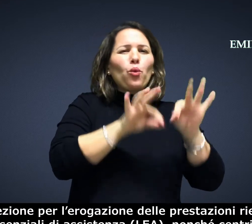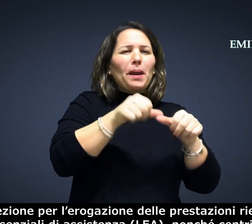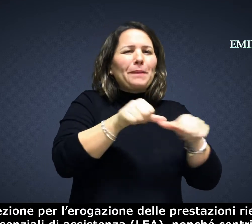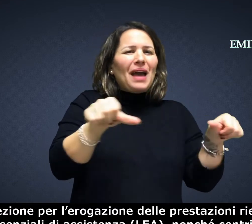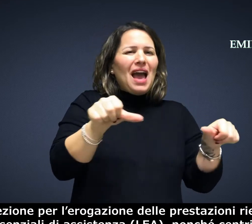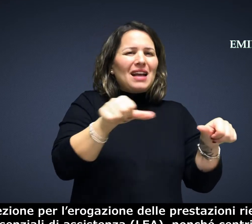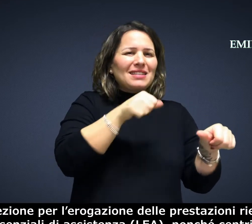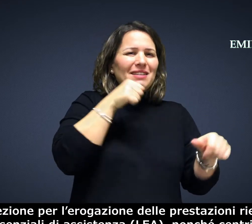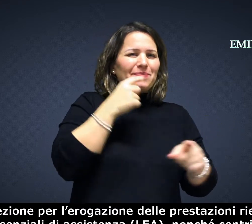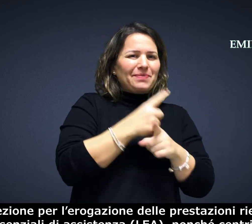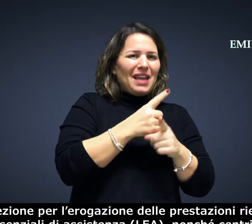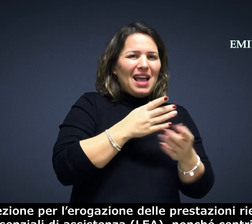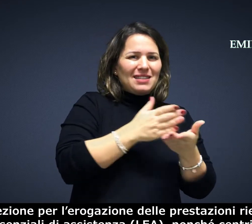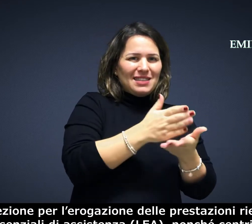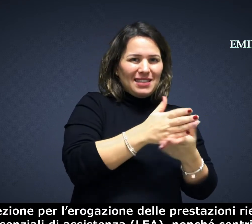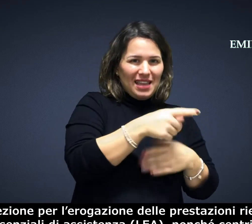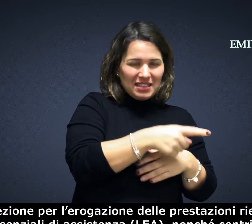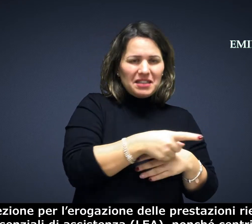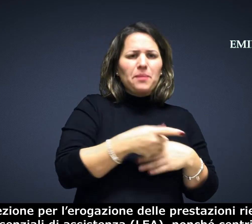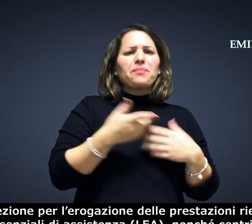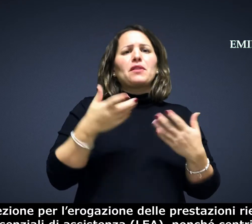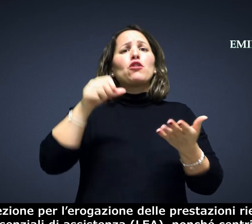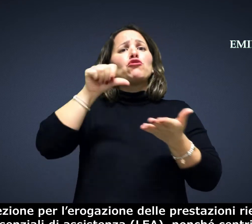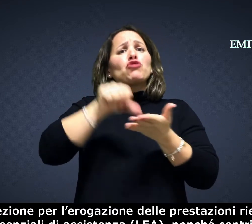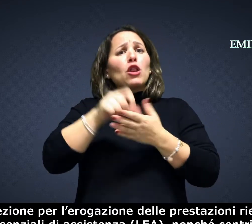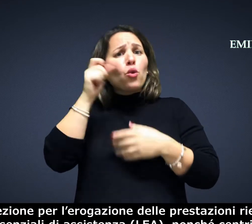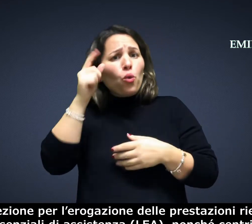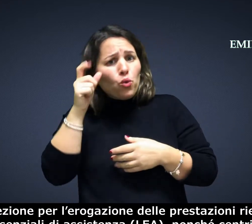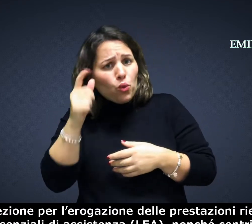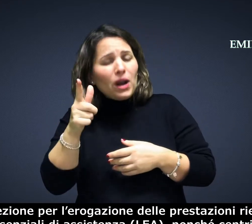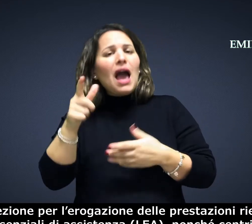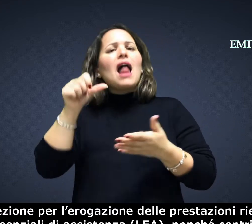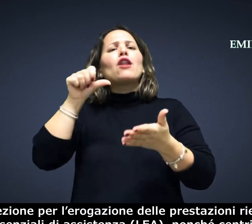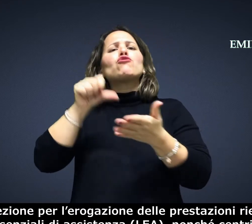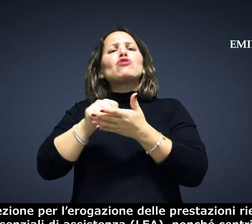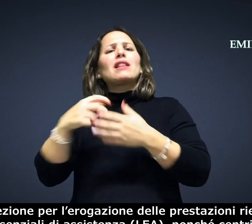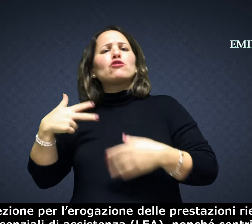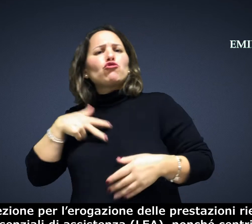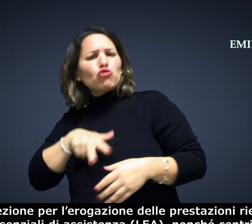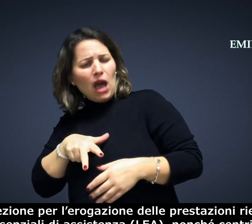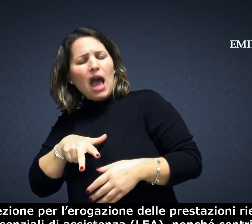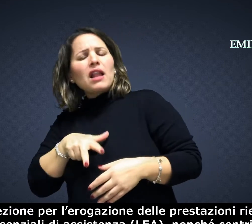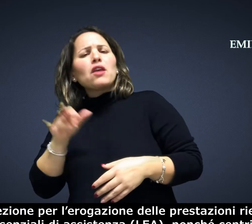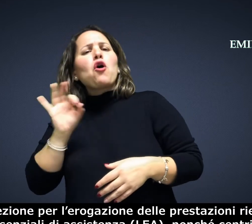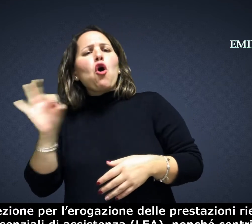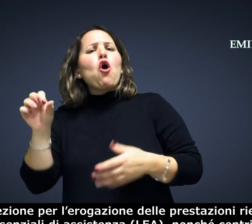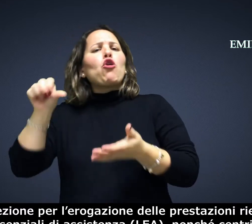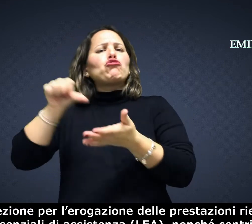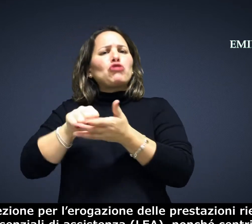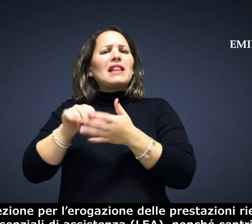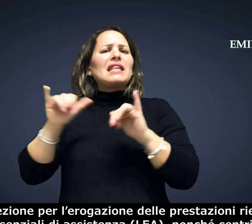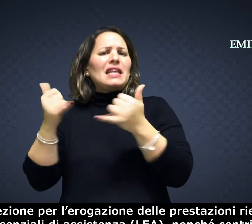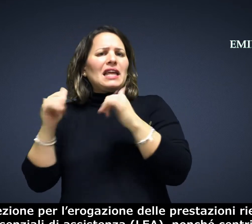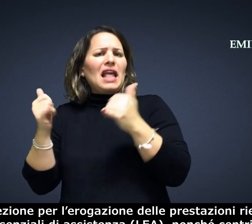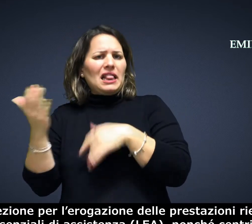delle prestazioni rientranti nei livelli essenziali di assistenza, nonché centri culturali, centri sociali e centri